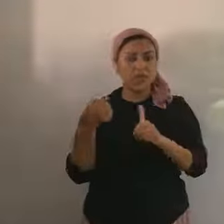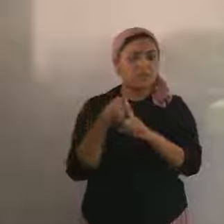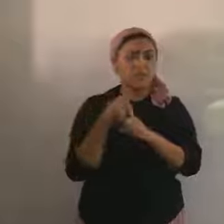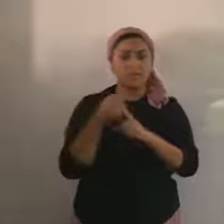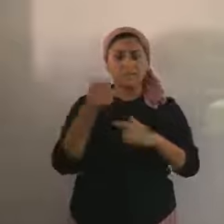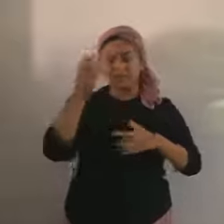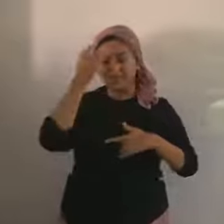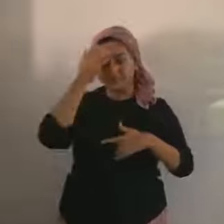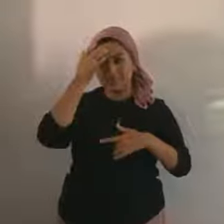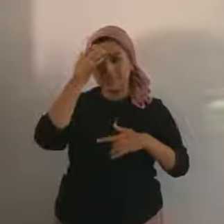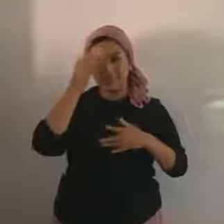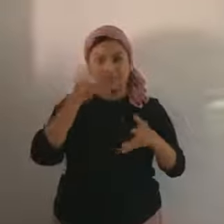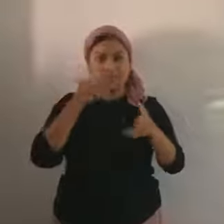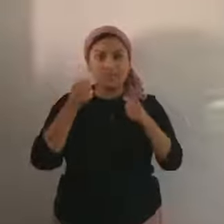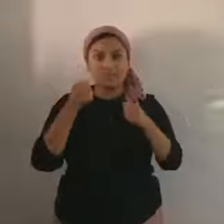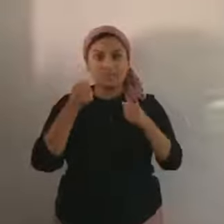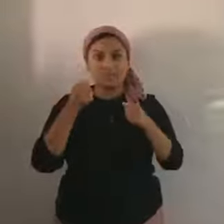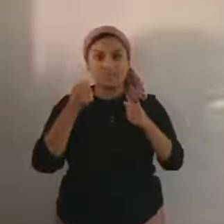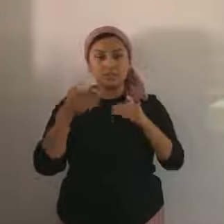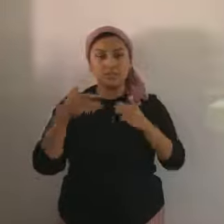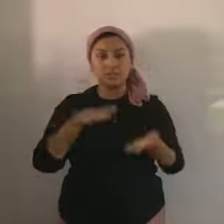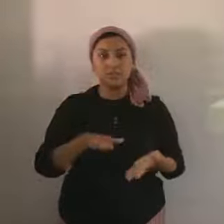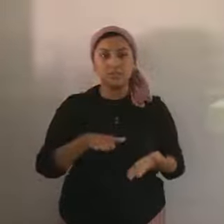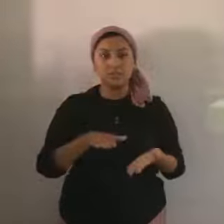leucemia, rápido, y la muerte.